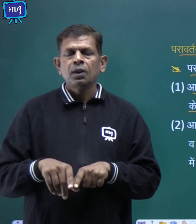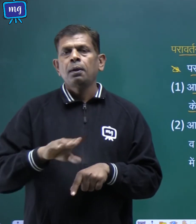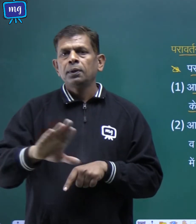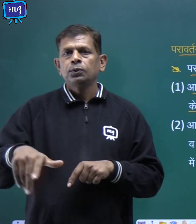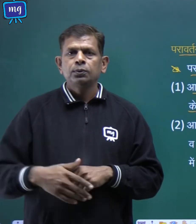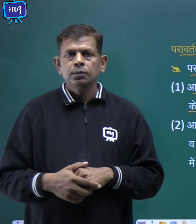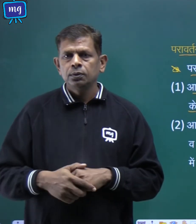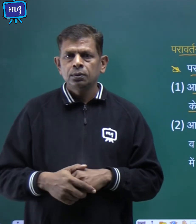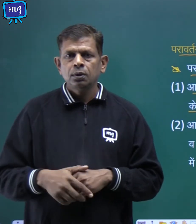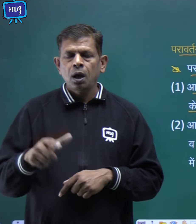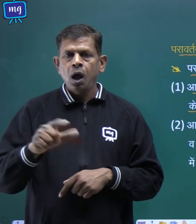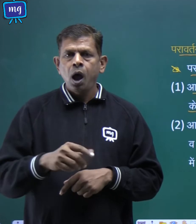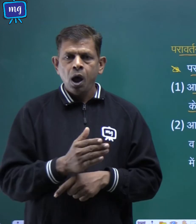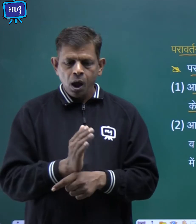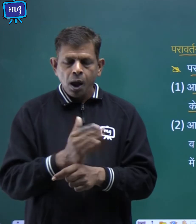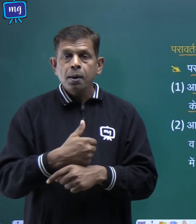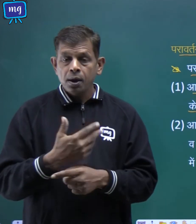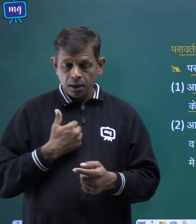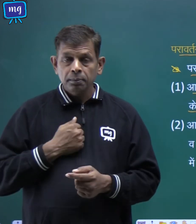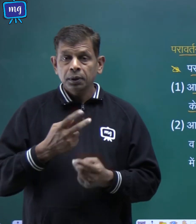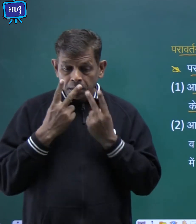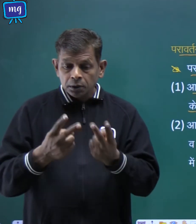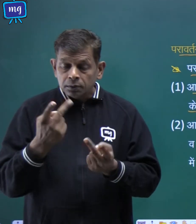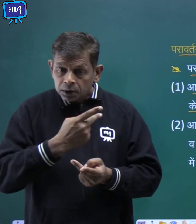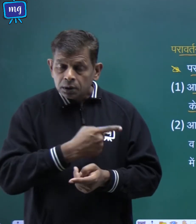बच्चों, अभी हमने चित्र में देखा था ना,